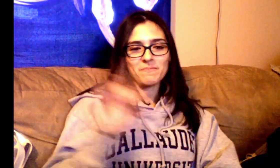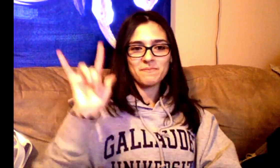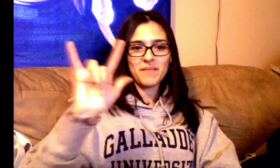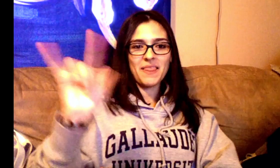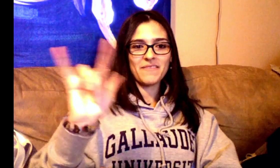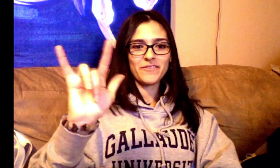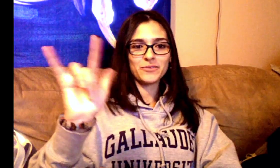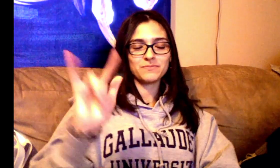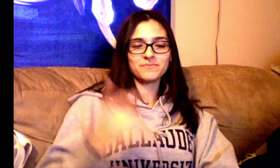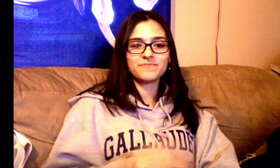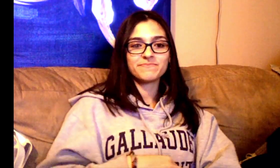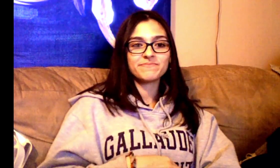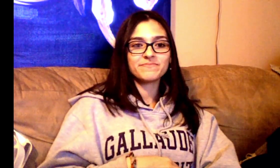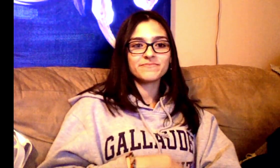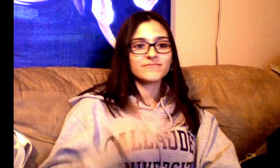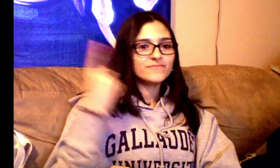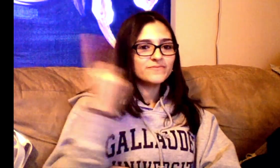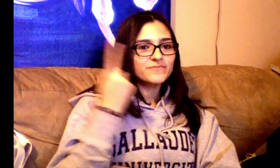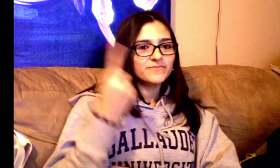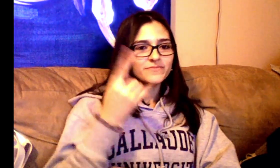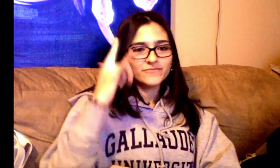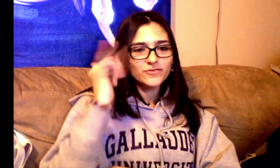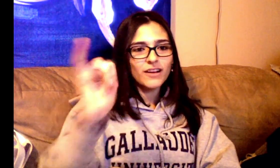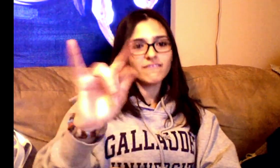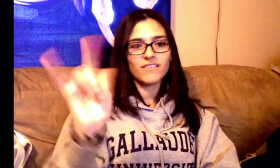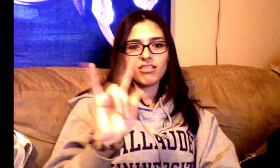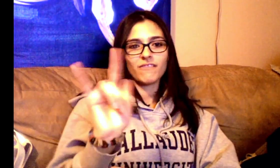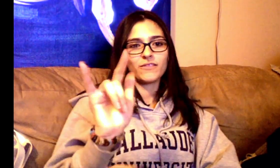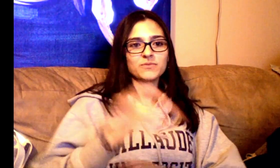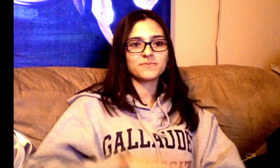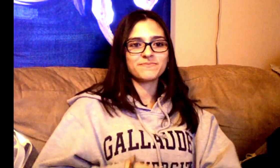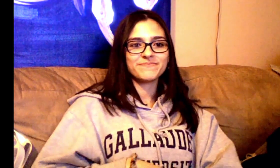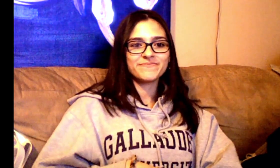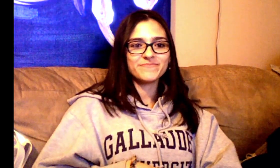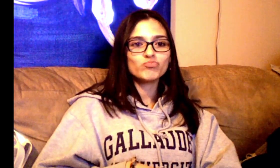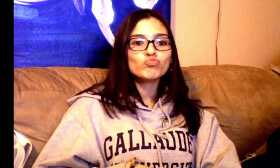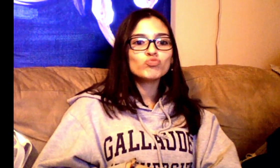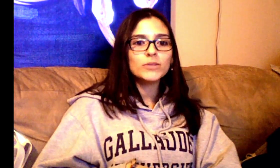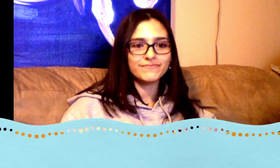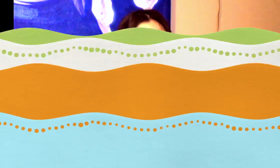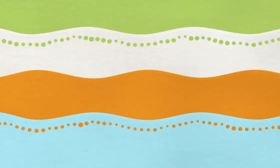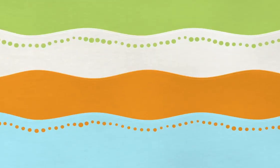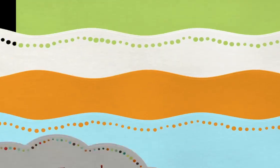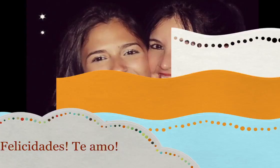Madres, mami. Te amo. Siempre te voy a amar. ¡Muah!